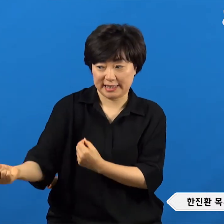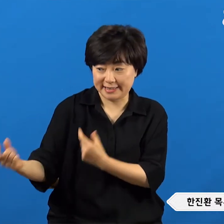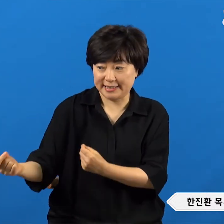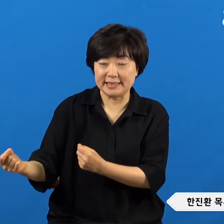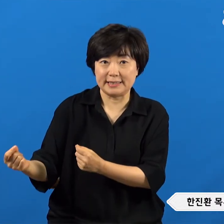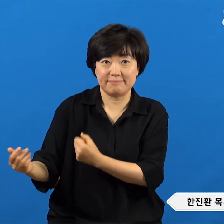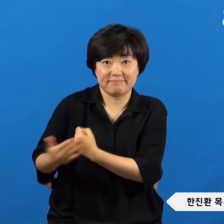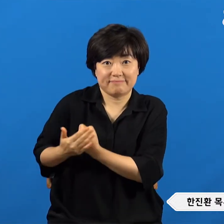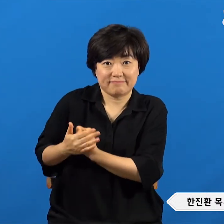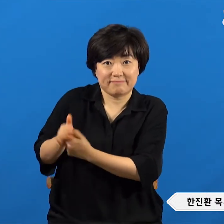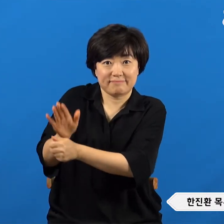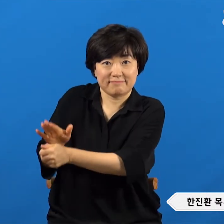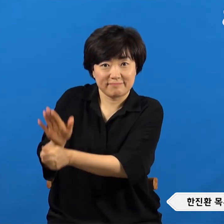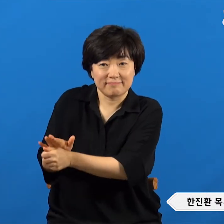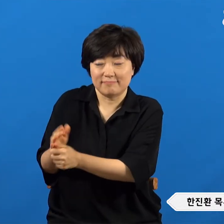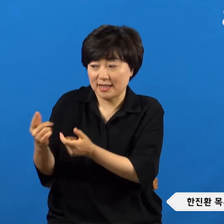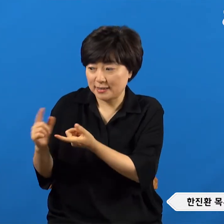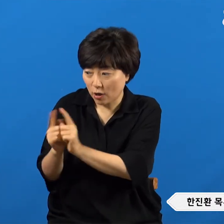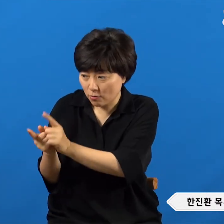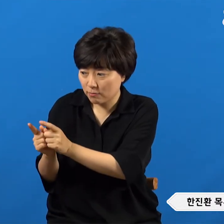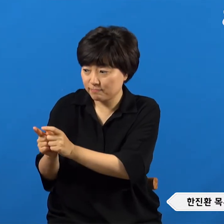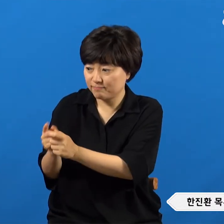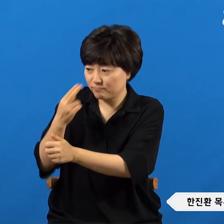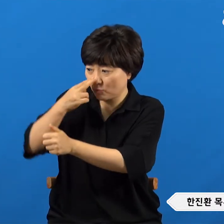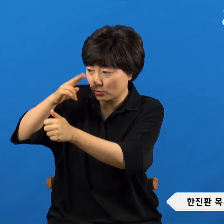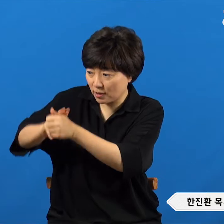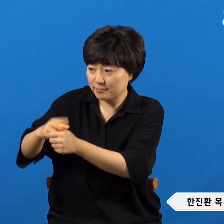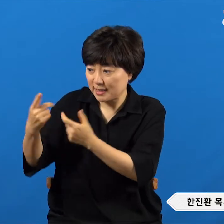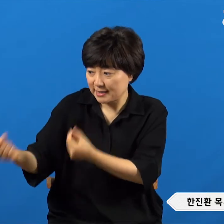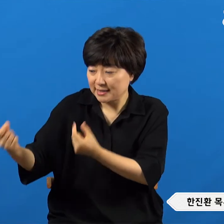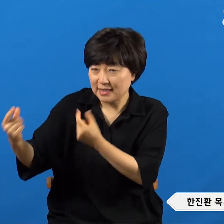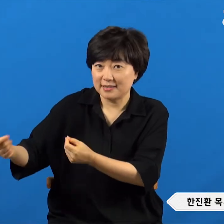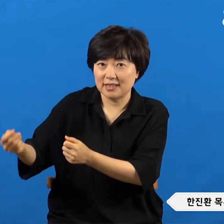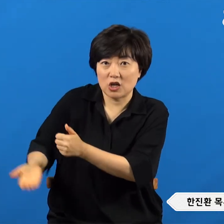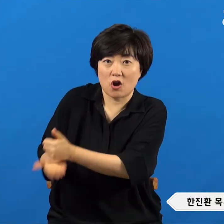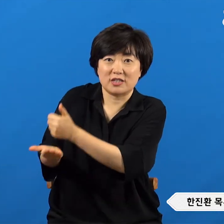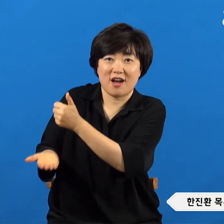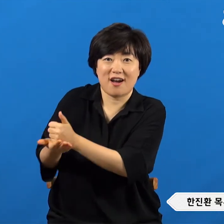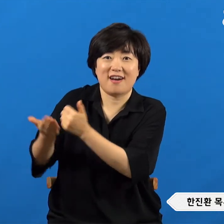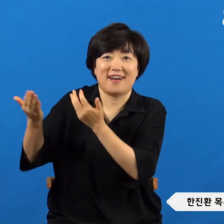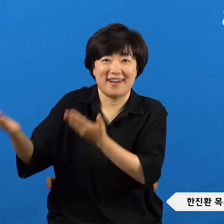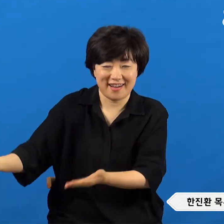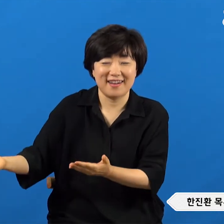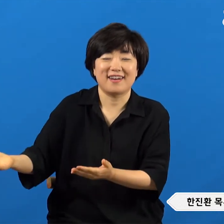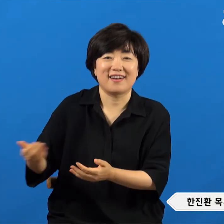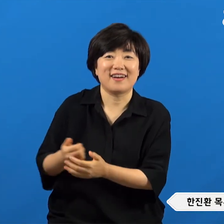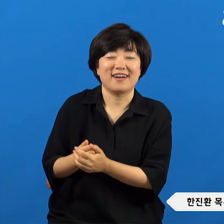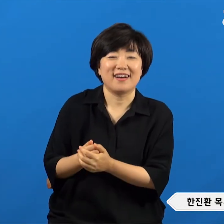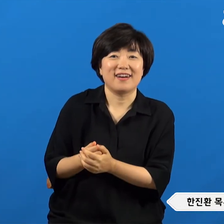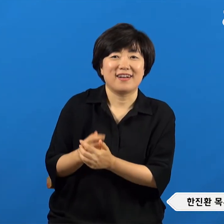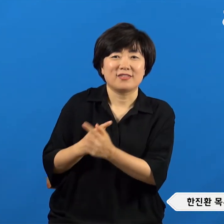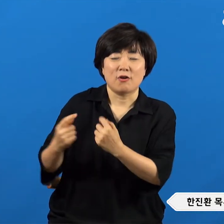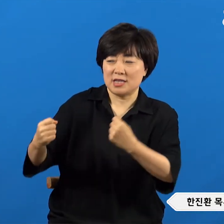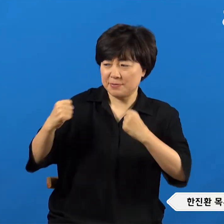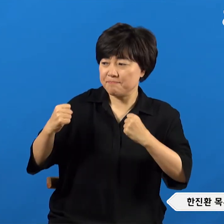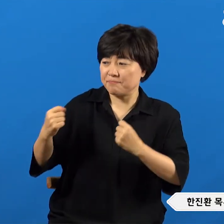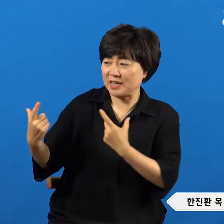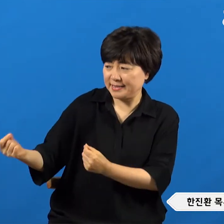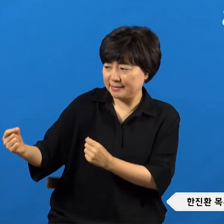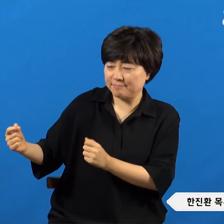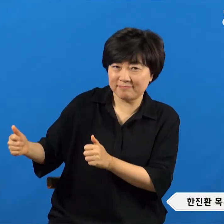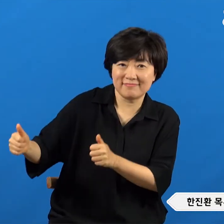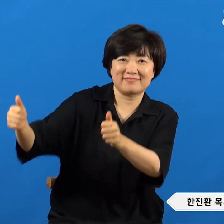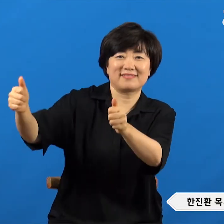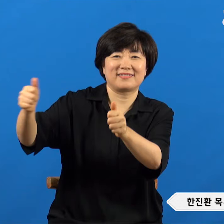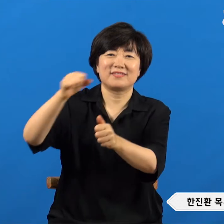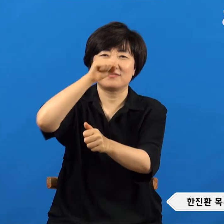동역자들끼리 서로 자극이 되고 서로 도전이 되고 또 서로 격려가 되어서 그래서 더욱 힘있게 달려가게 될